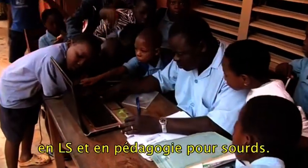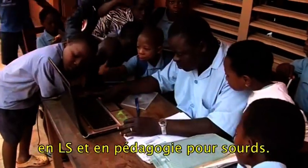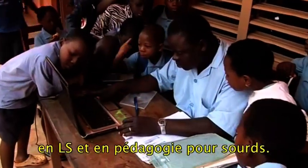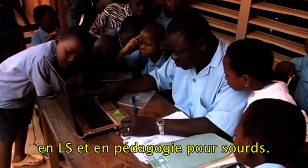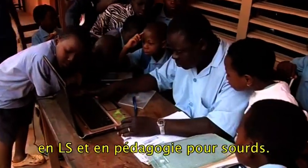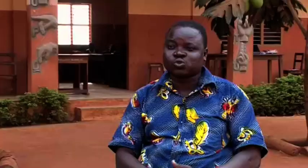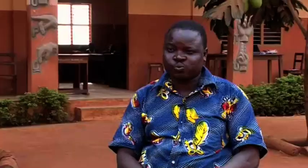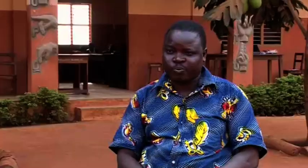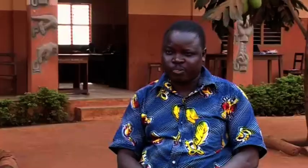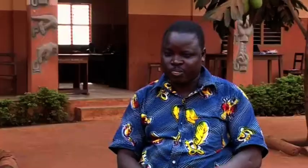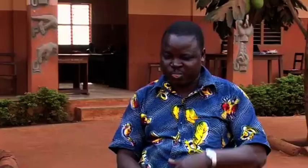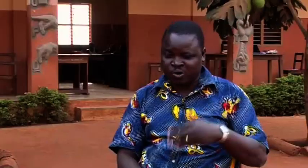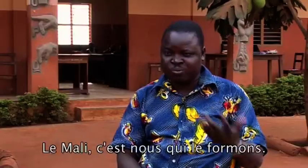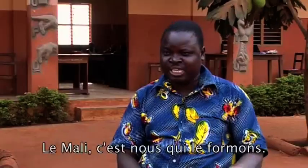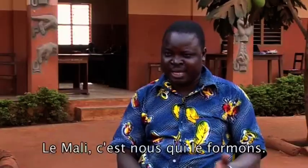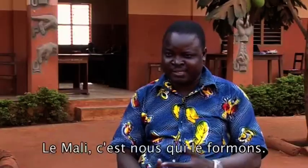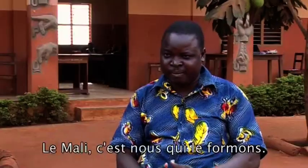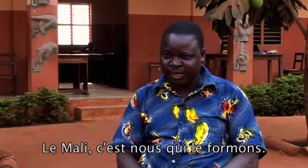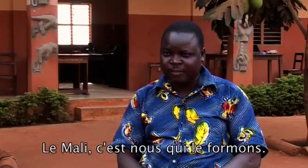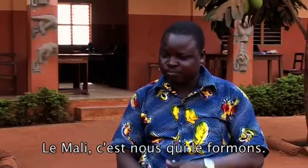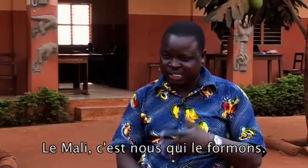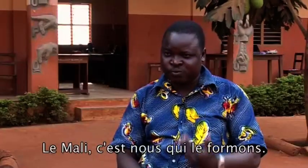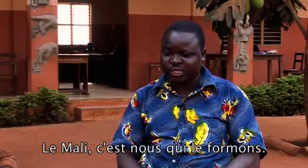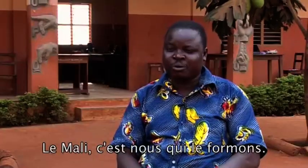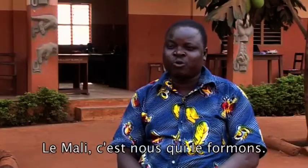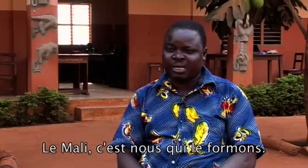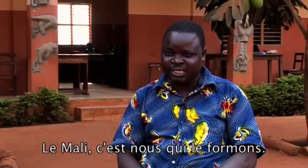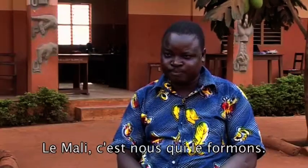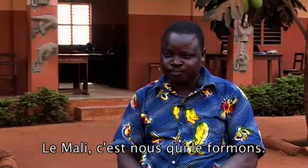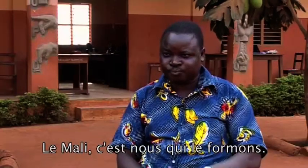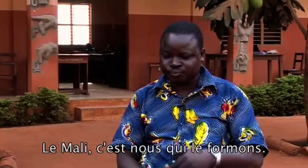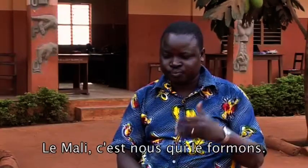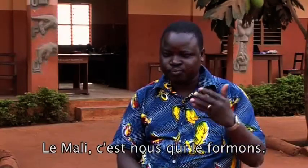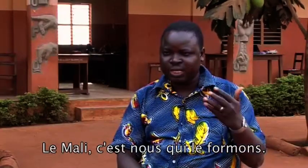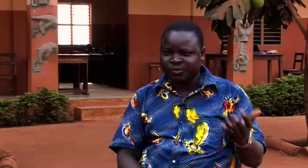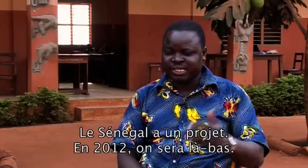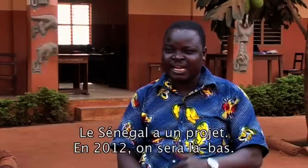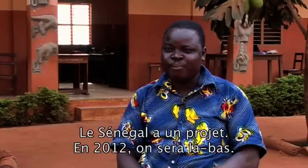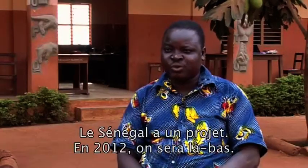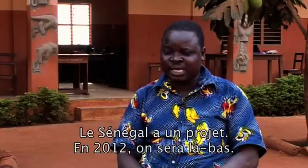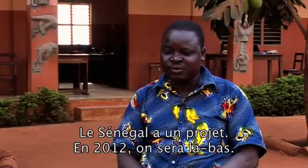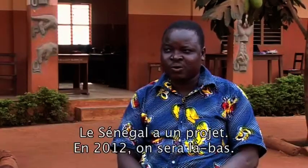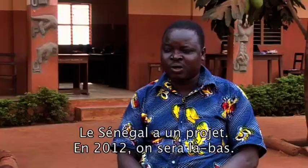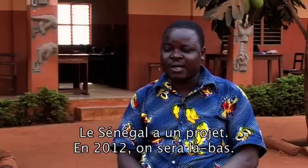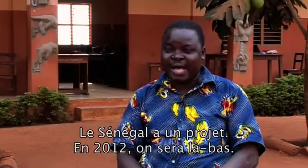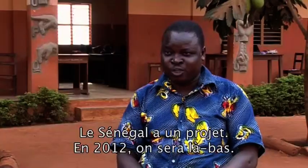pédagogie adaptée aux sourds. Le Mali, par exemple, c'est nous qui formons le Mali. Le Sénégal a un projet, donc